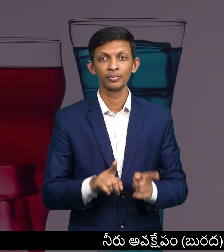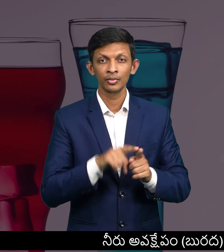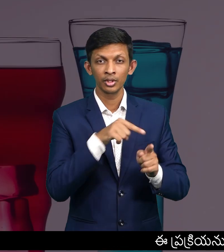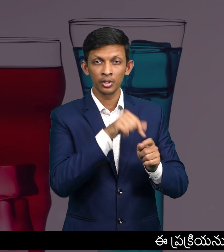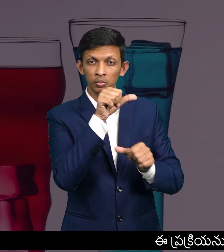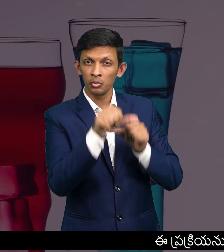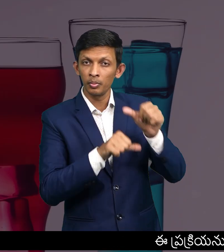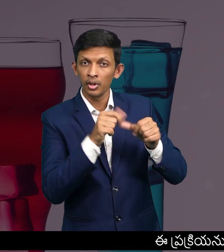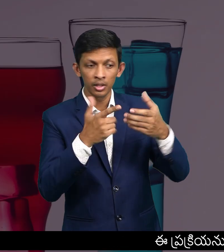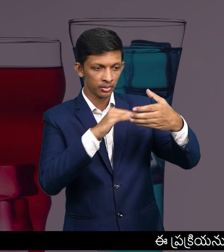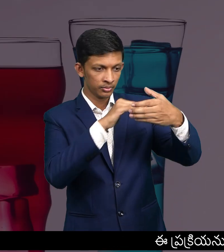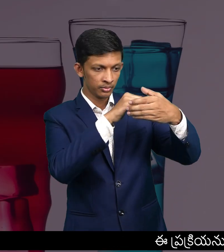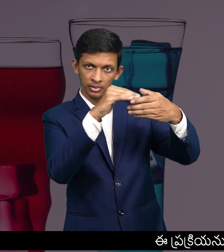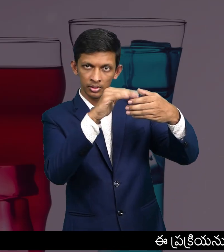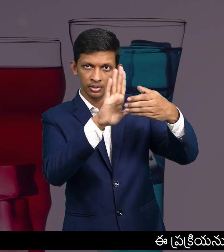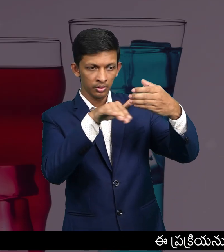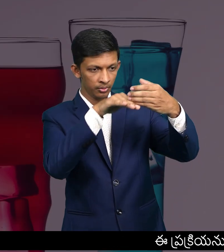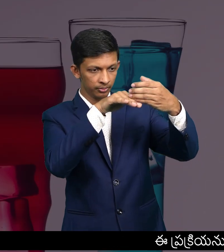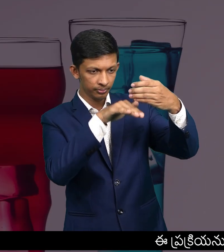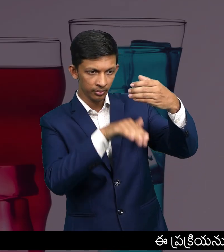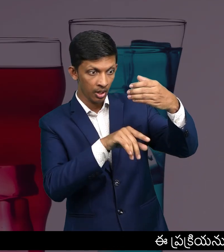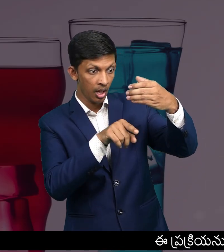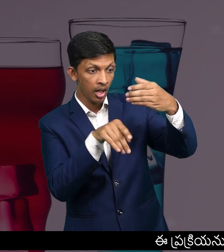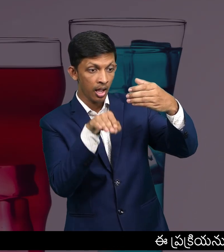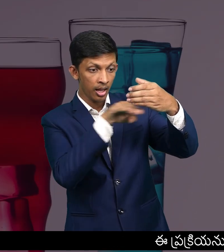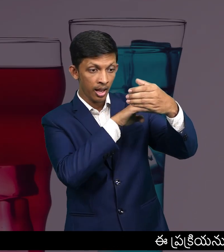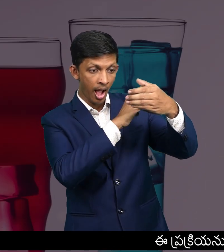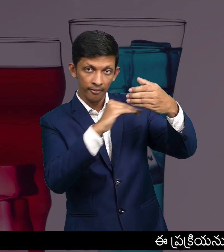ఈ ప్రక్రియను తేర్చడం అంటారు.